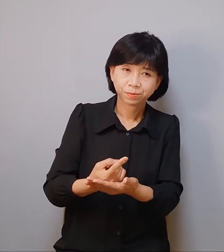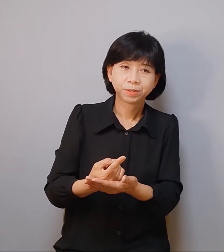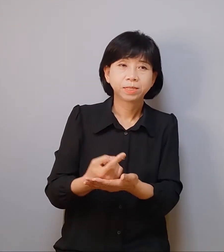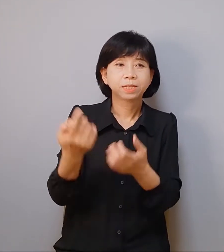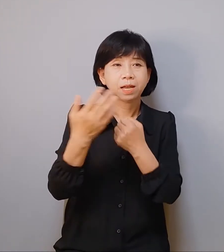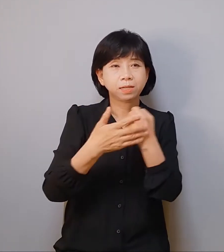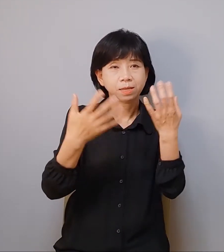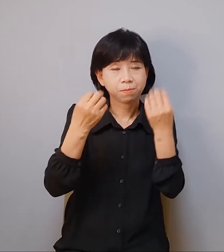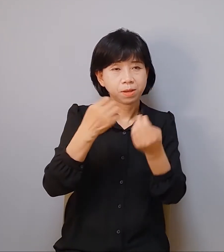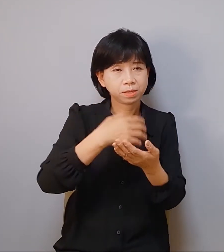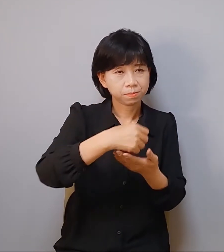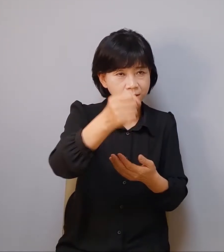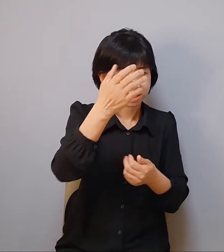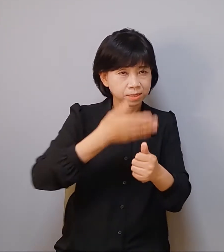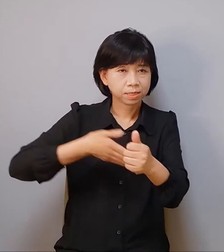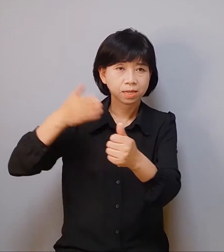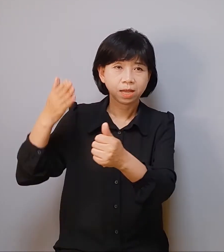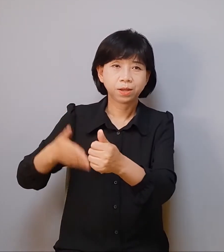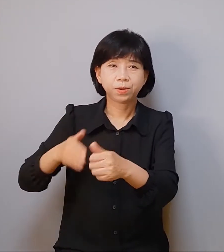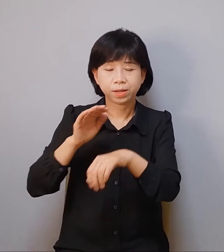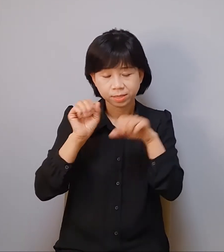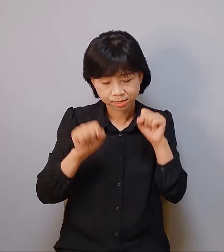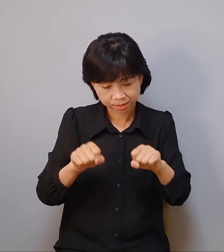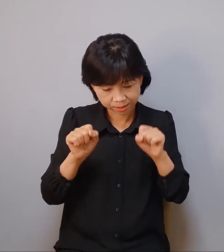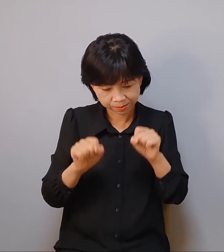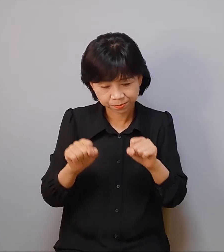받으세요. 안녕하세요. 네.